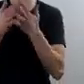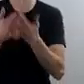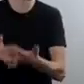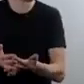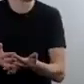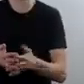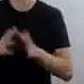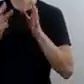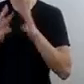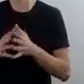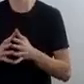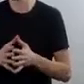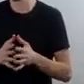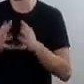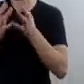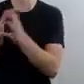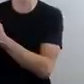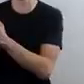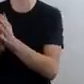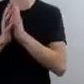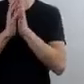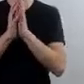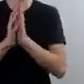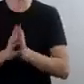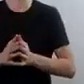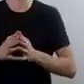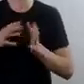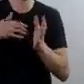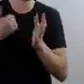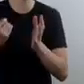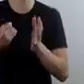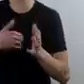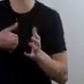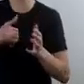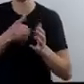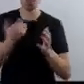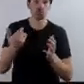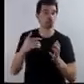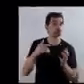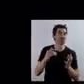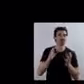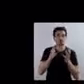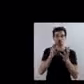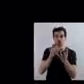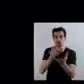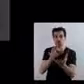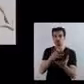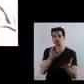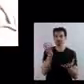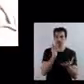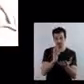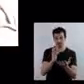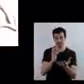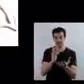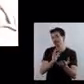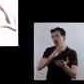vertèbres de couleur jaune. Il semble donc qu'un message soit capable de transiter sous forme de boucle depuis le muscle